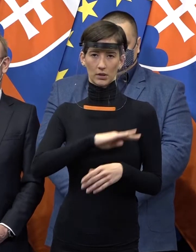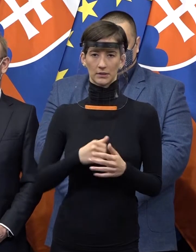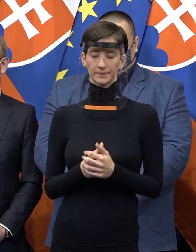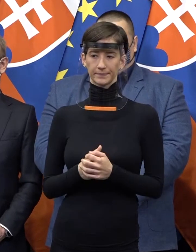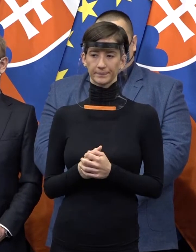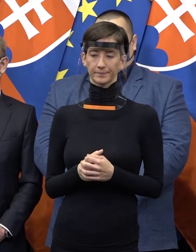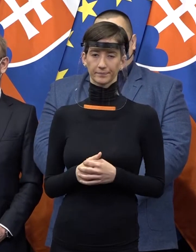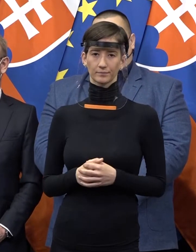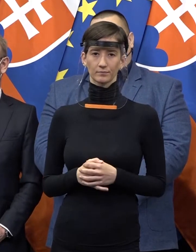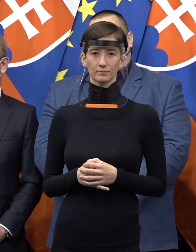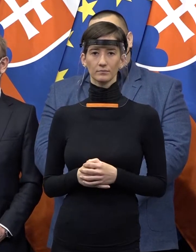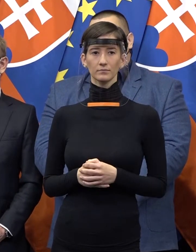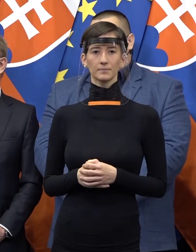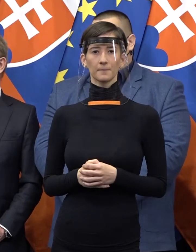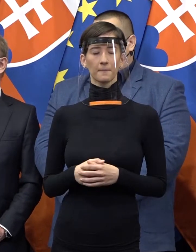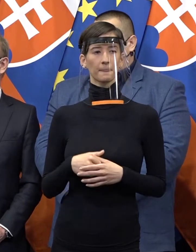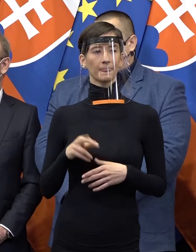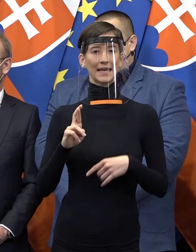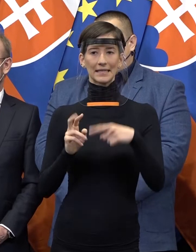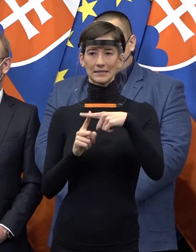záujmom. Ďakujem. RTVS.